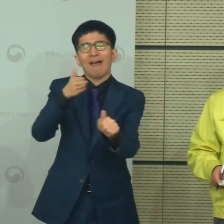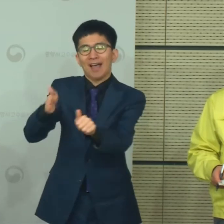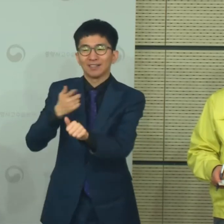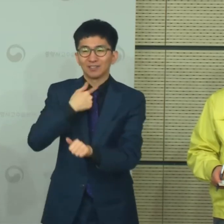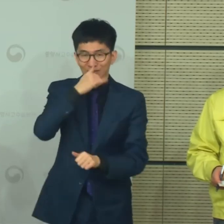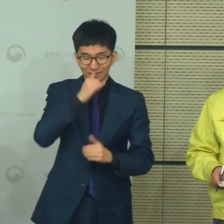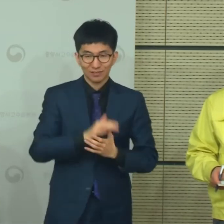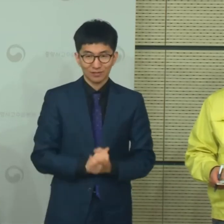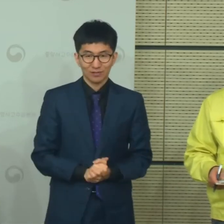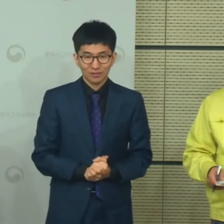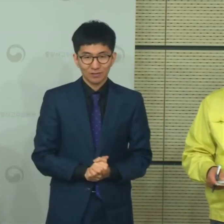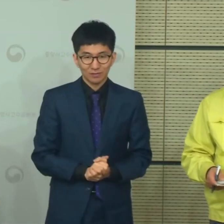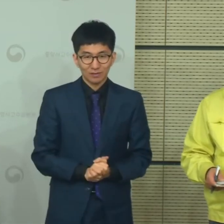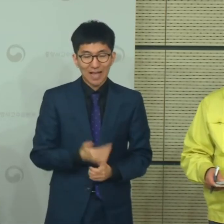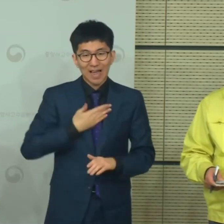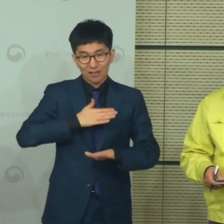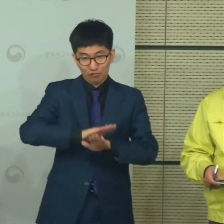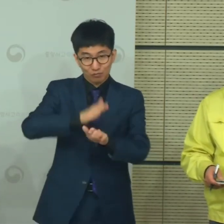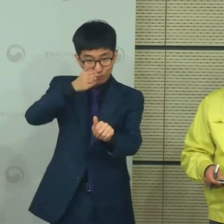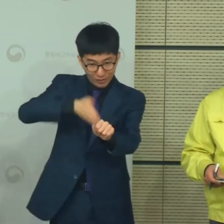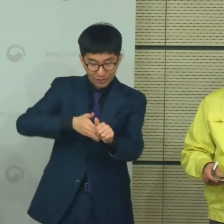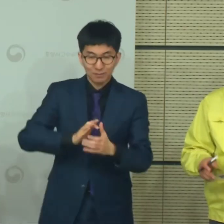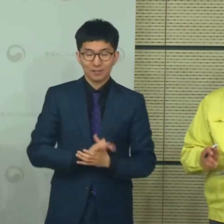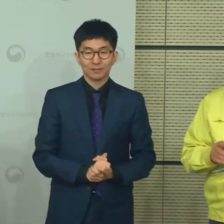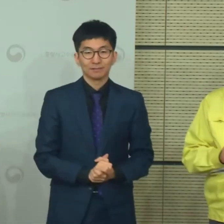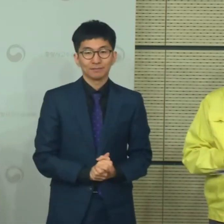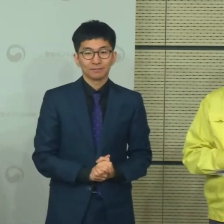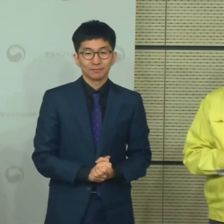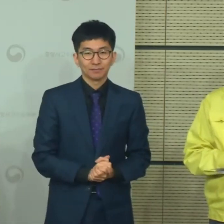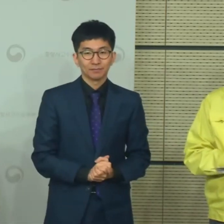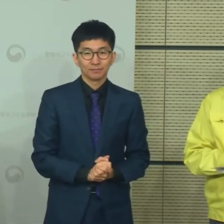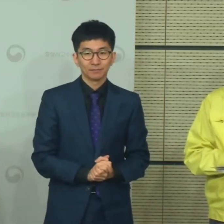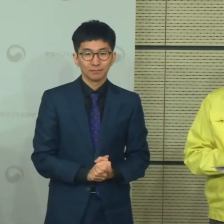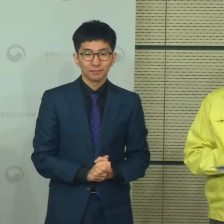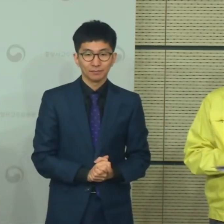있습니다. 이러한 부분들 참고해 주시기를 당부드립니다.